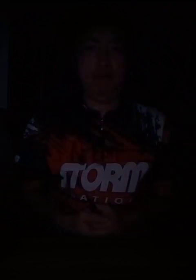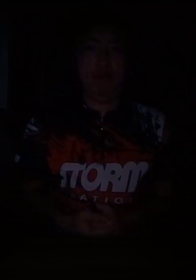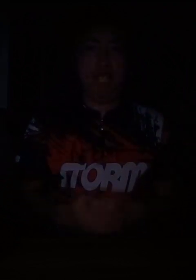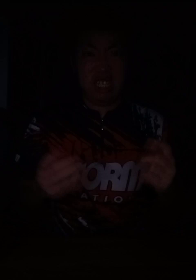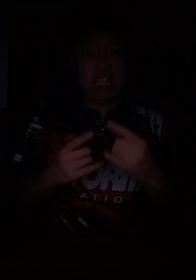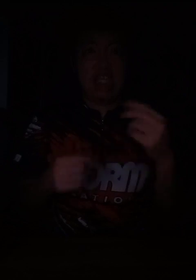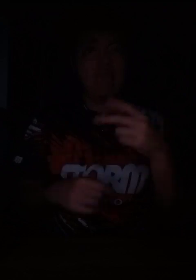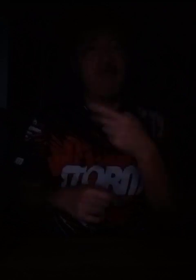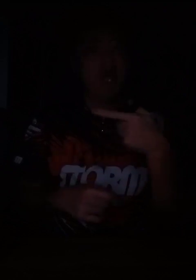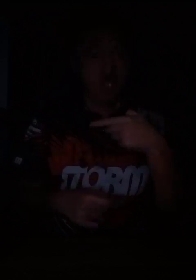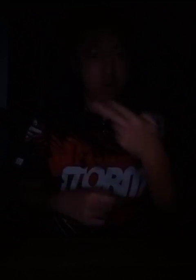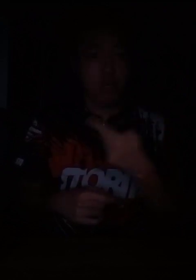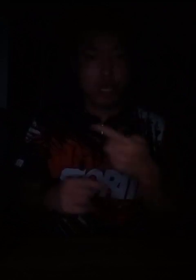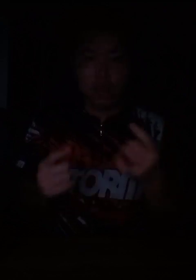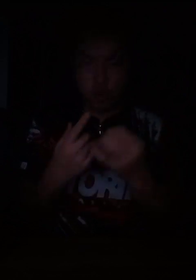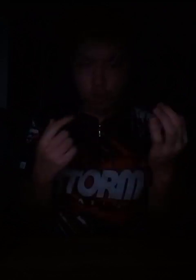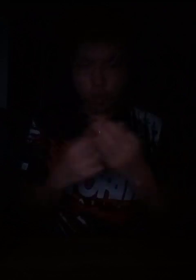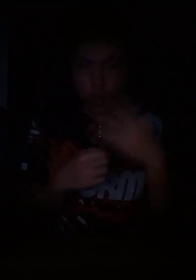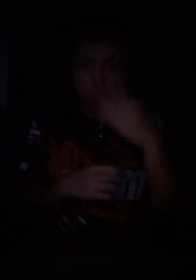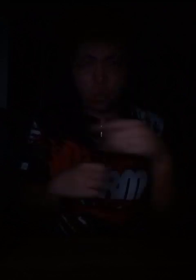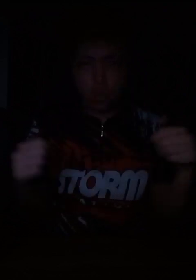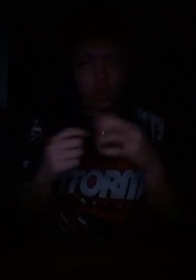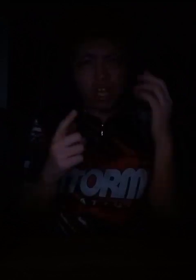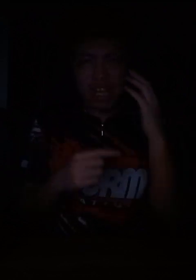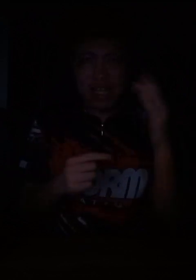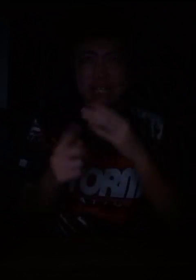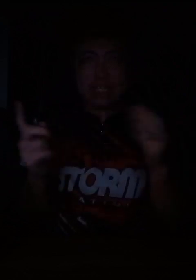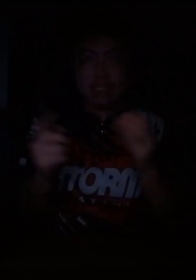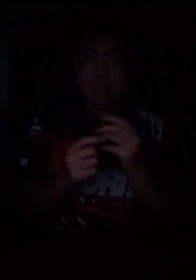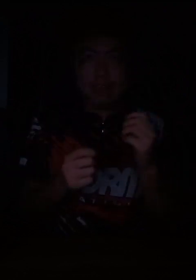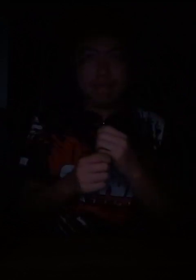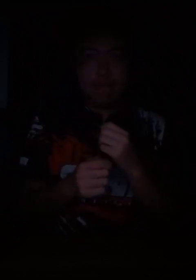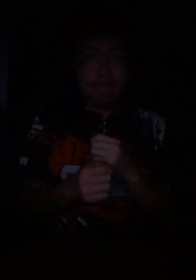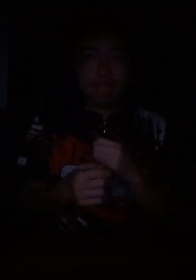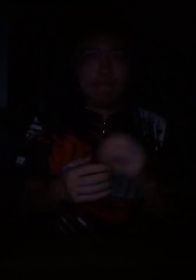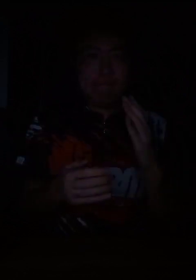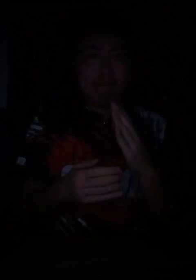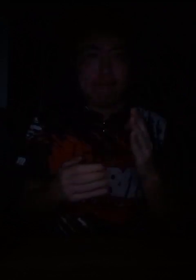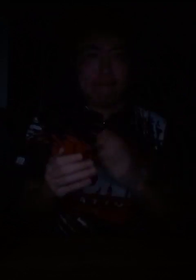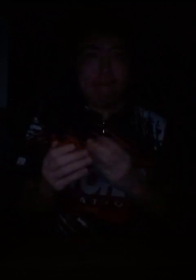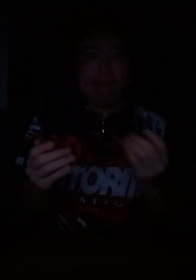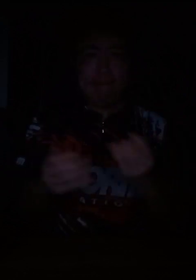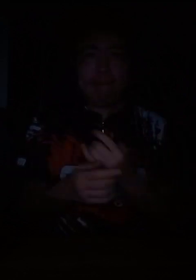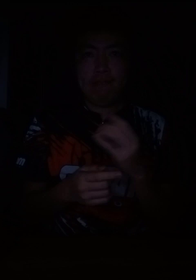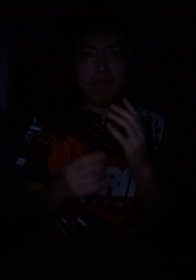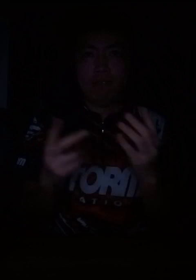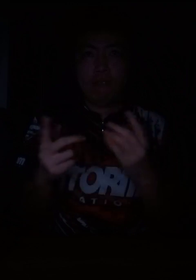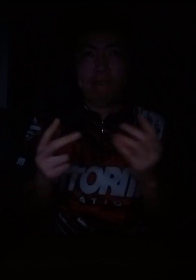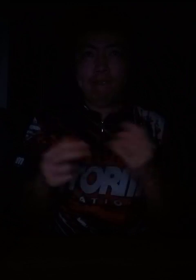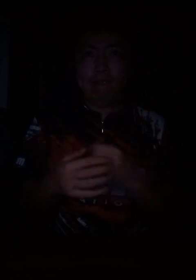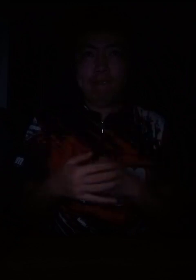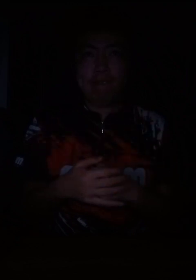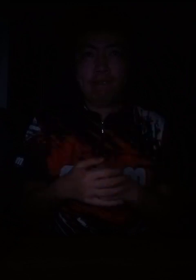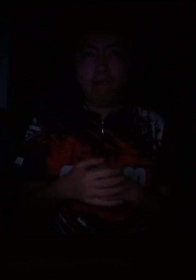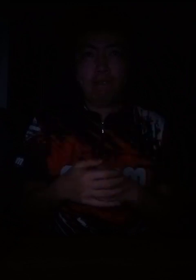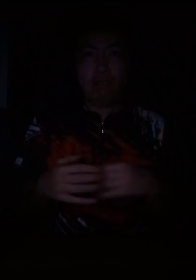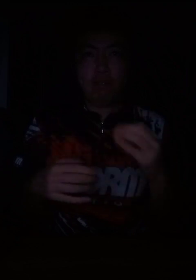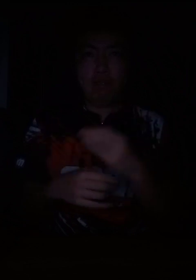프리랜서 기자 김모 씨가 폭행 혐의로 손 사장을 정식 신고한 지 닷새 뒤인 지난 18일. 김 씨와 김 씨